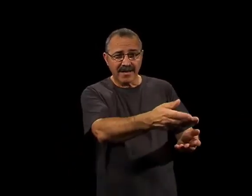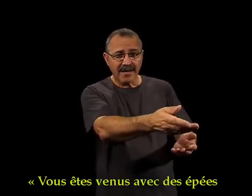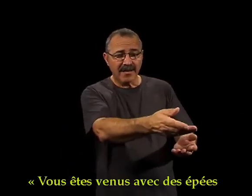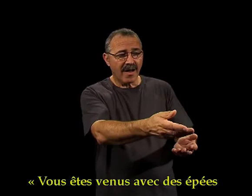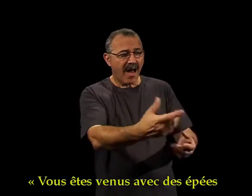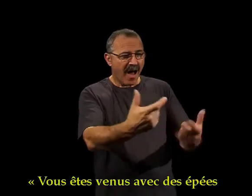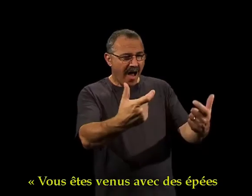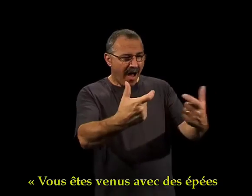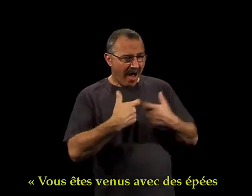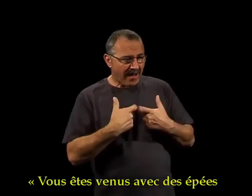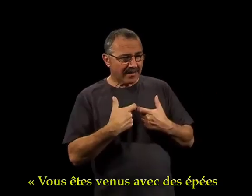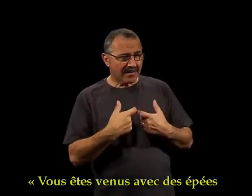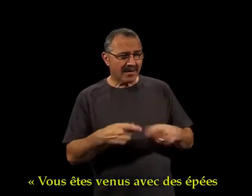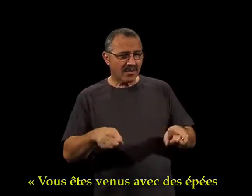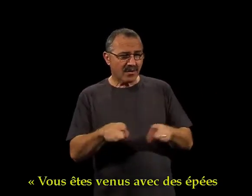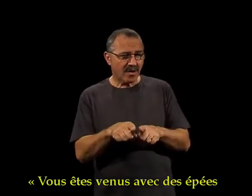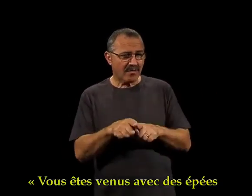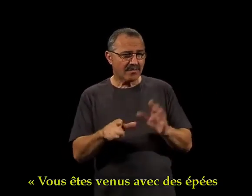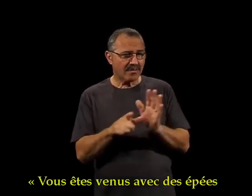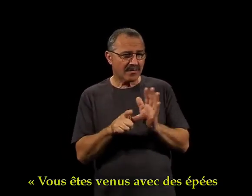« Vous êtes venus avec des épées